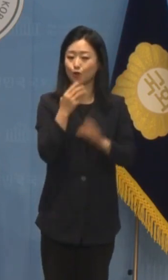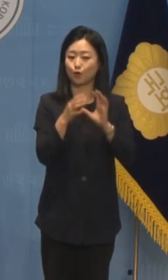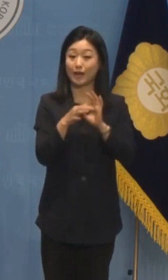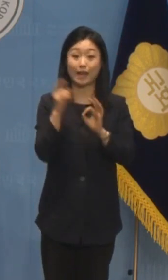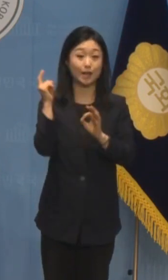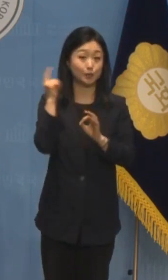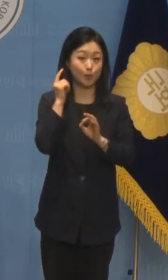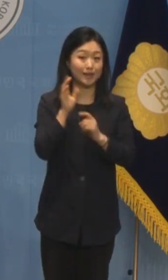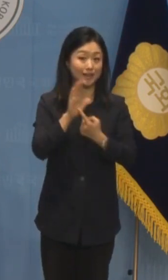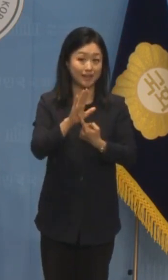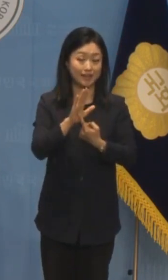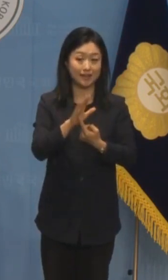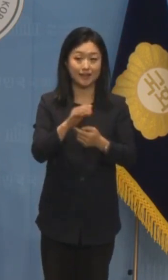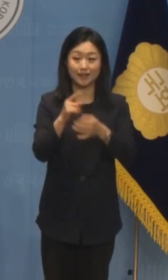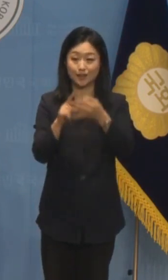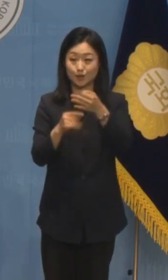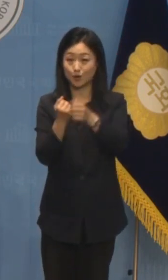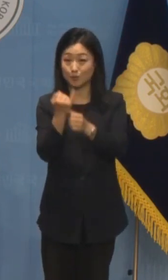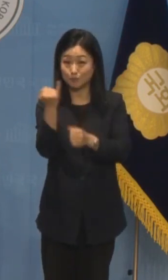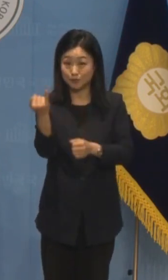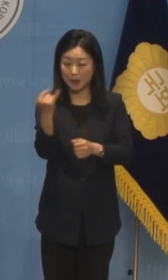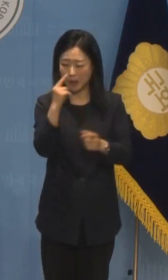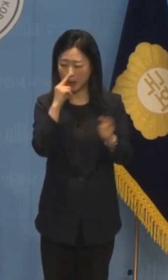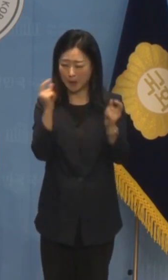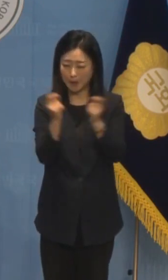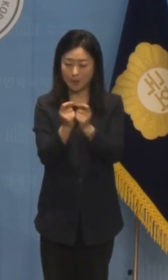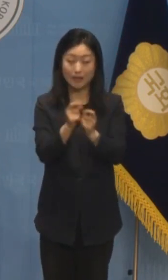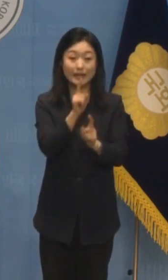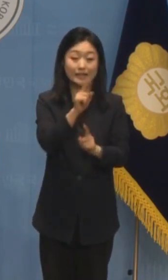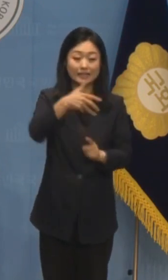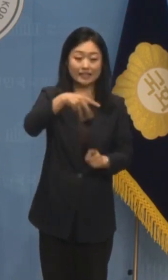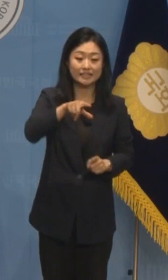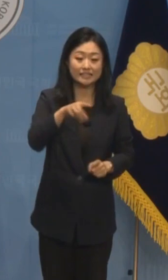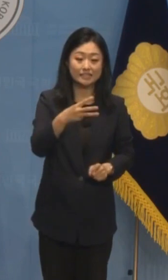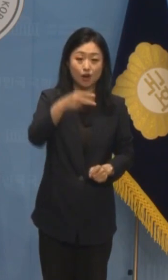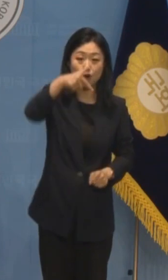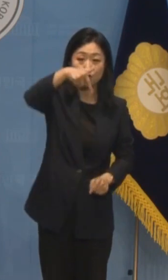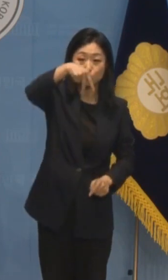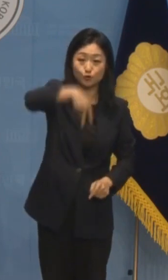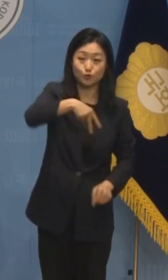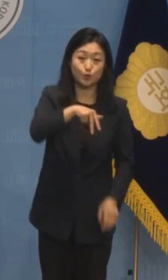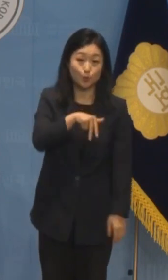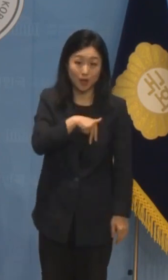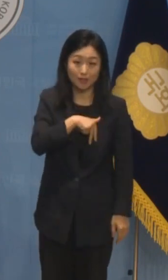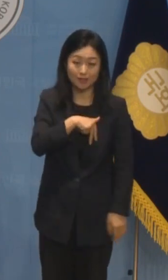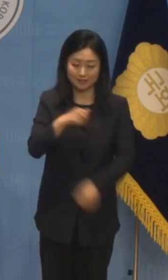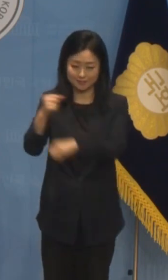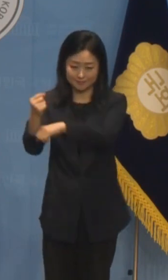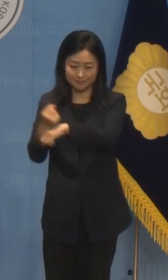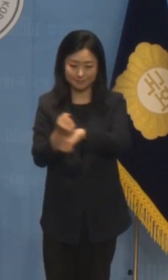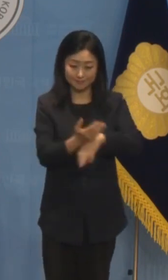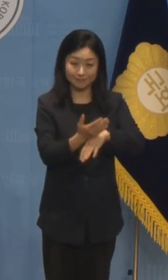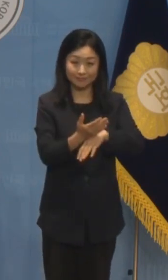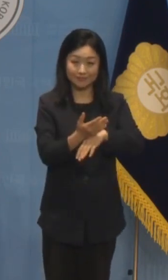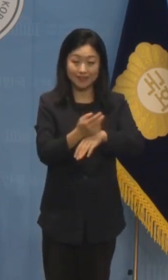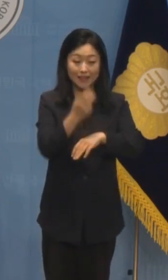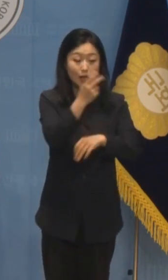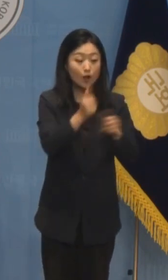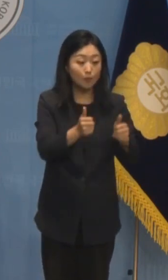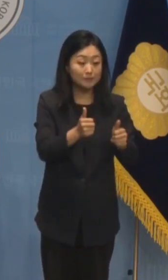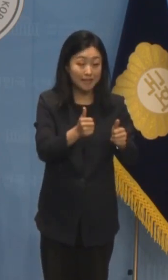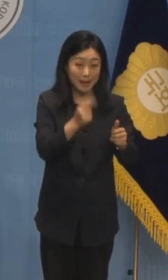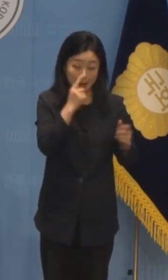보도로 김건희 씨가 대표적 찐윤인 이철규 국민의힘 의원을 통해 김건희 씨 부부와 가까운 검찰